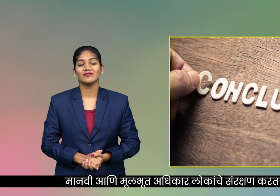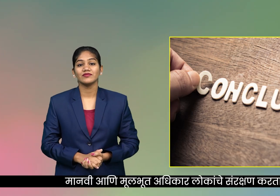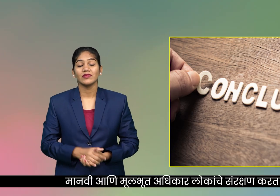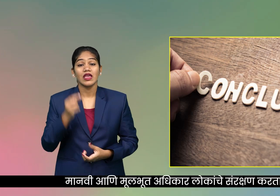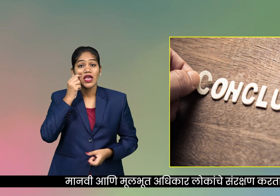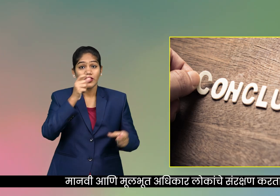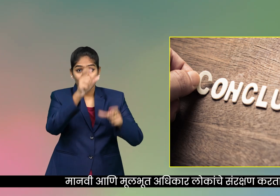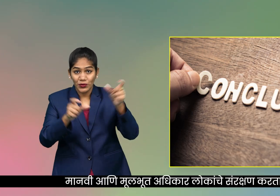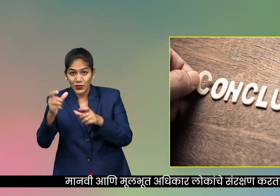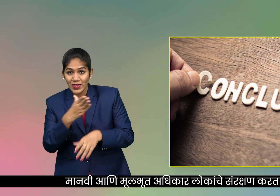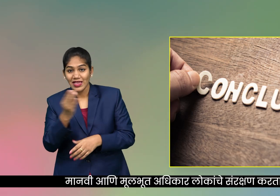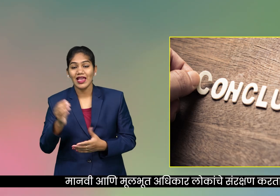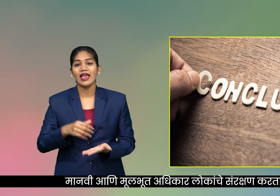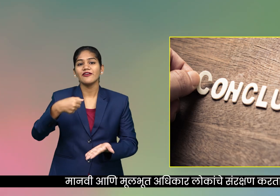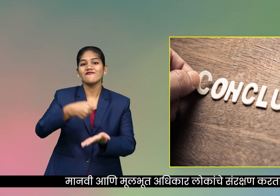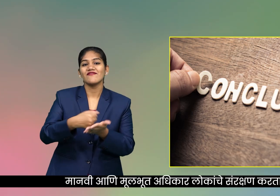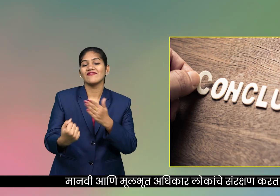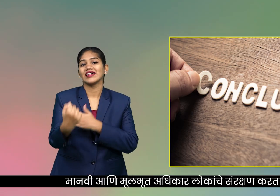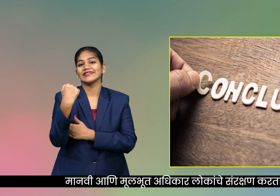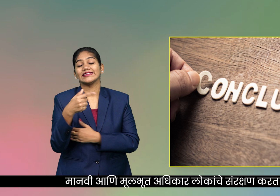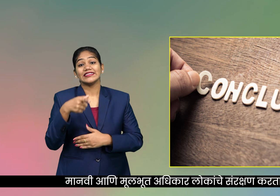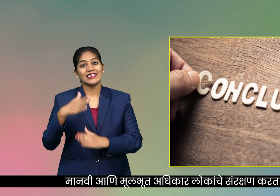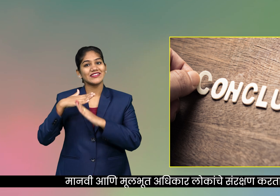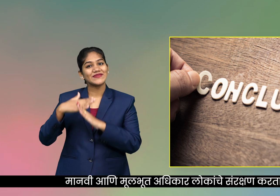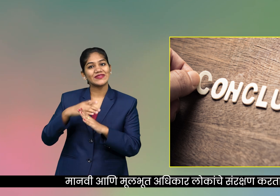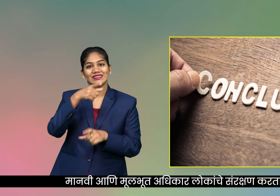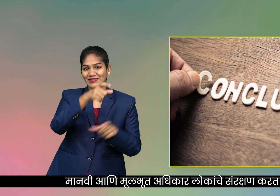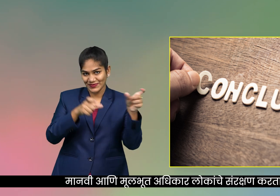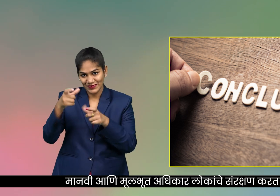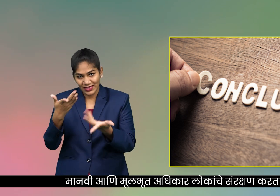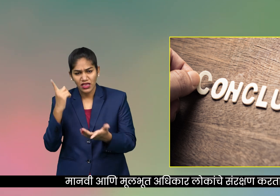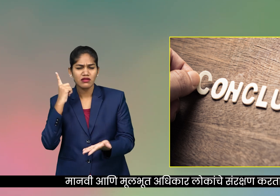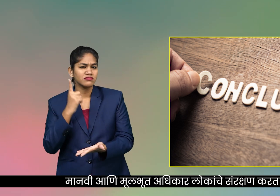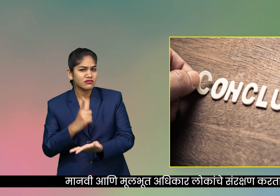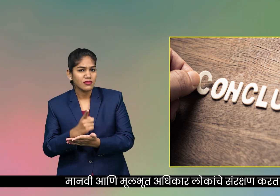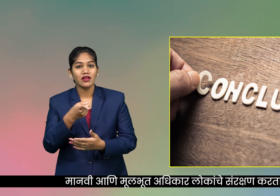मानवी आणि मूलभूत अधिकार लोकांचे संरक्षण करतात, परंतु मूळ व्याप्ती